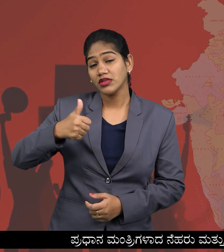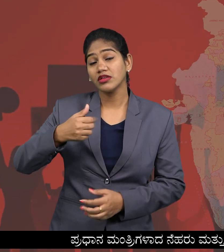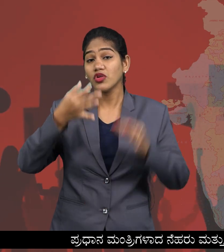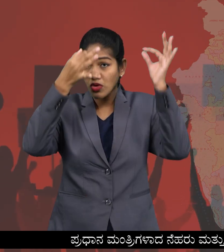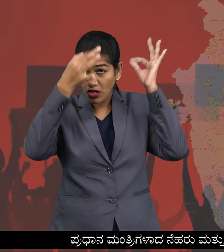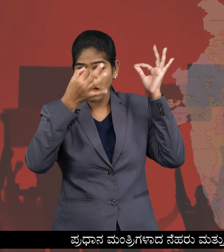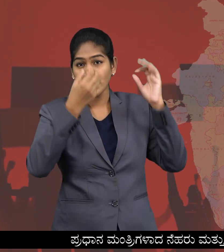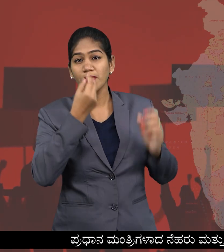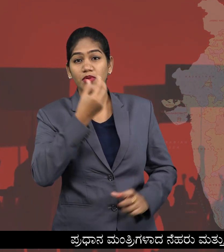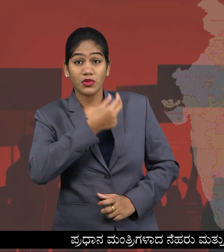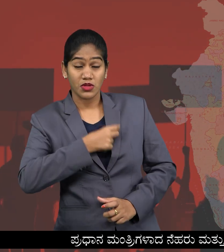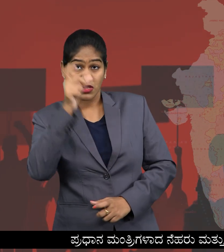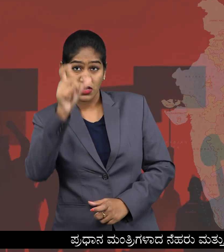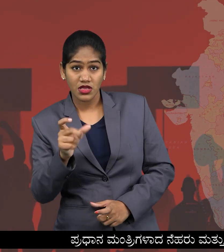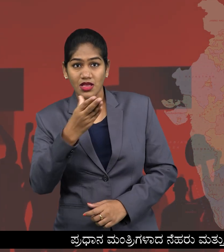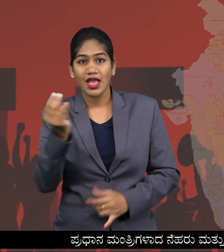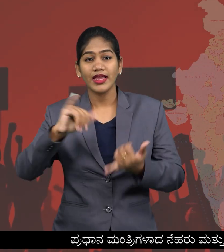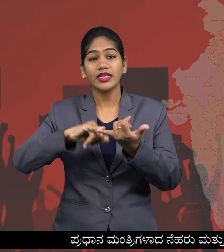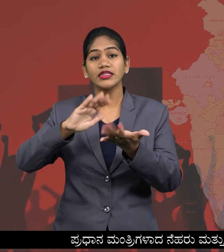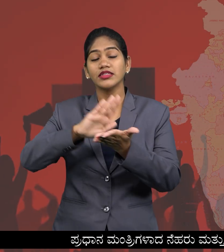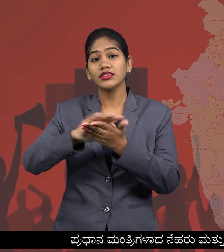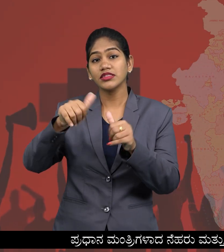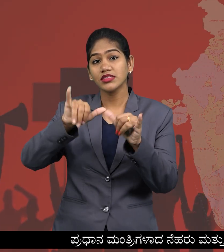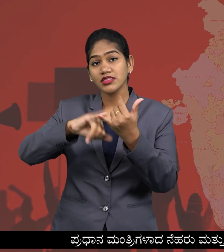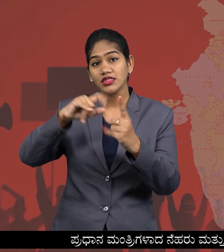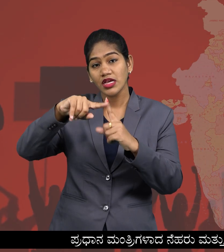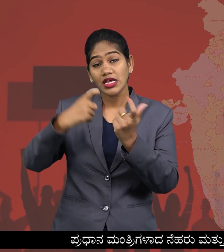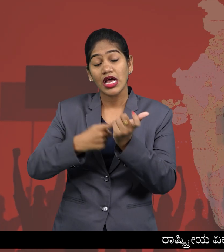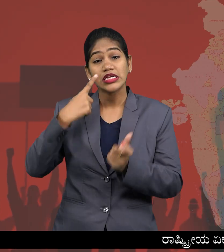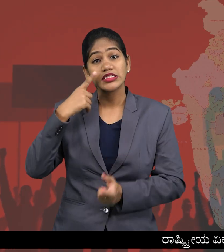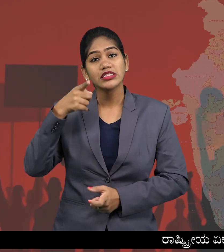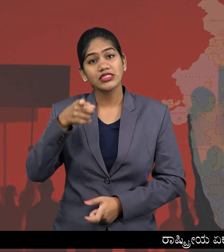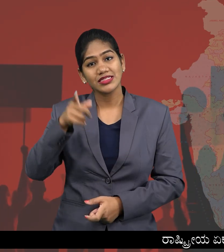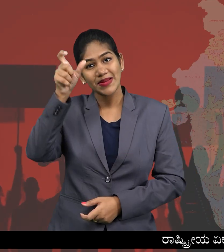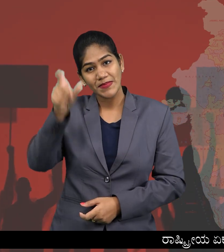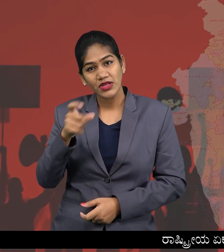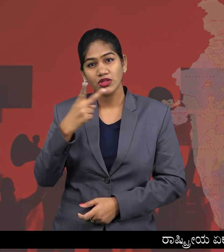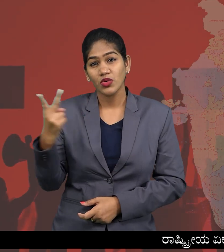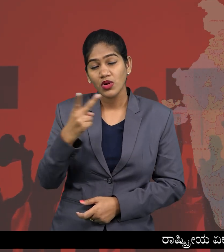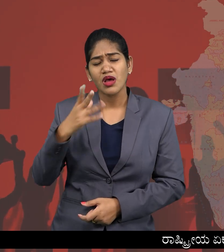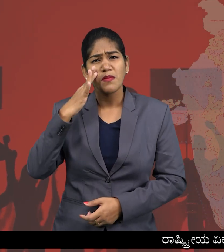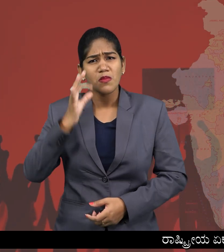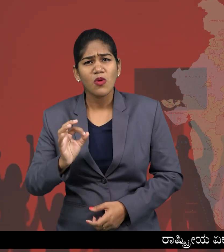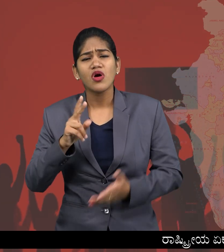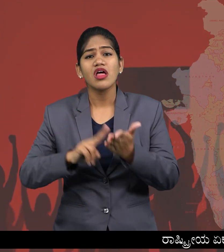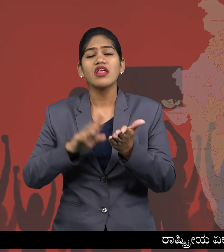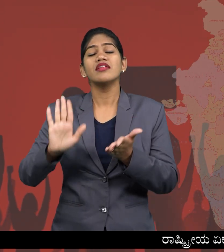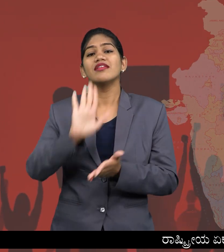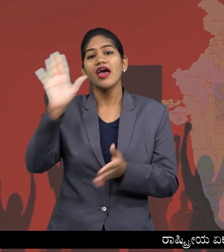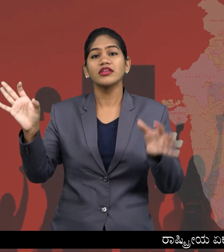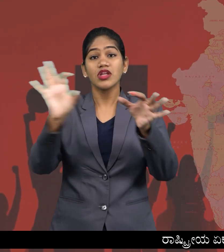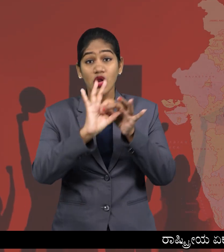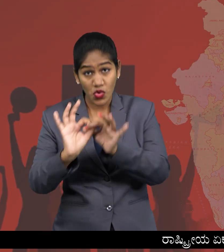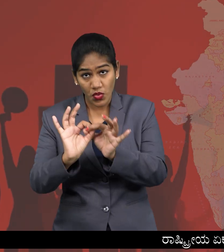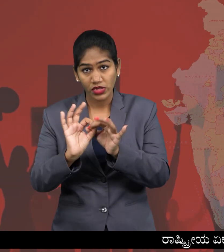ಪ್ರಧಾನಮಂತ್ರಿಗಳಾದ ನೆಹರು ಮತ್ತು ಶಾಸ್ತ್ರಿ ಅವರು ವೈಯಕ್ತಿಕ ನಿಲುವುಗಳ ಮೇಲೆ ರಾಷ್ಟ್ರೀಯ ಏಕತೆಗೆ ಆದ್ಯತೆ